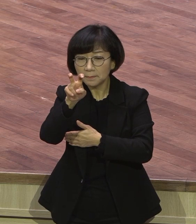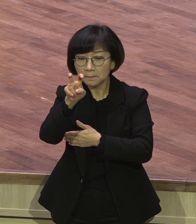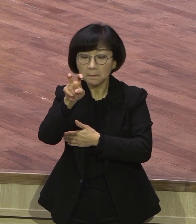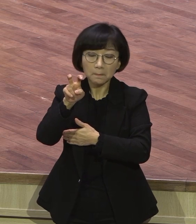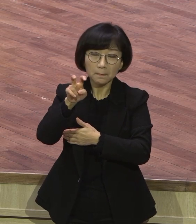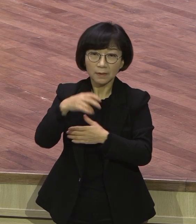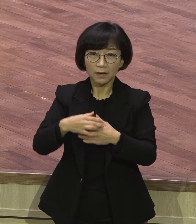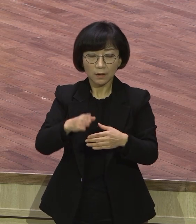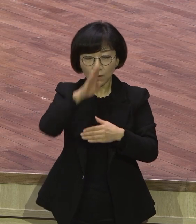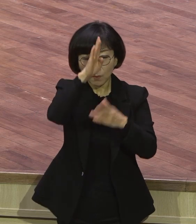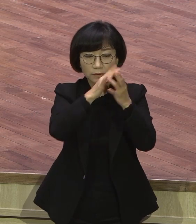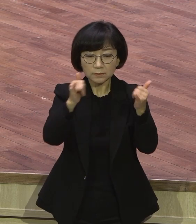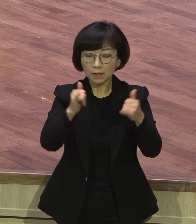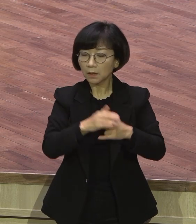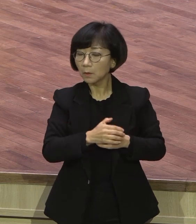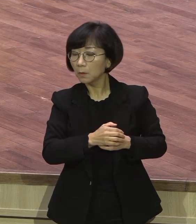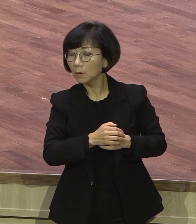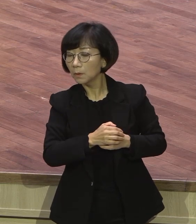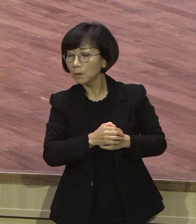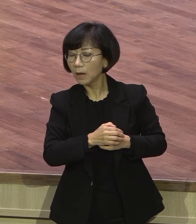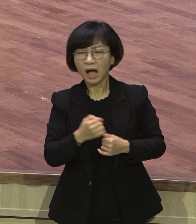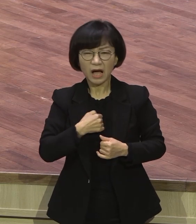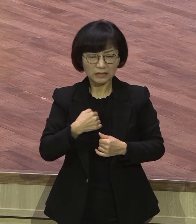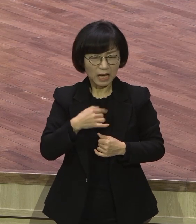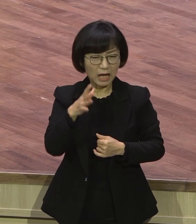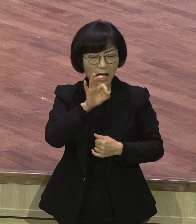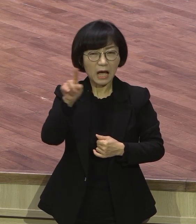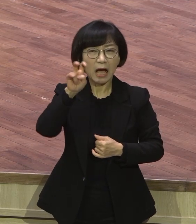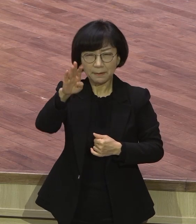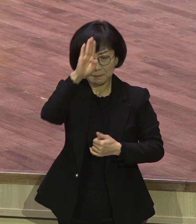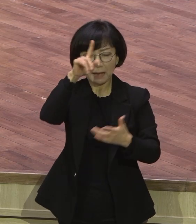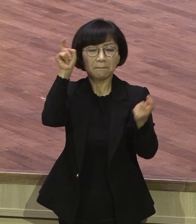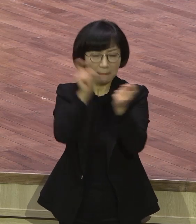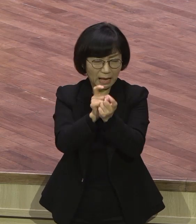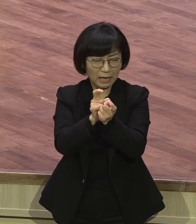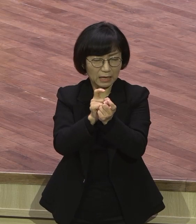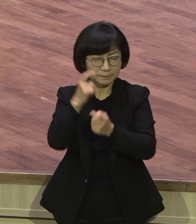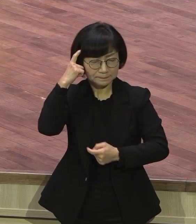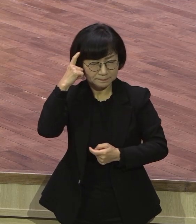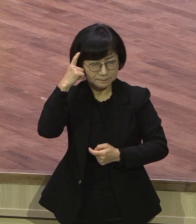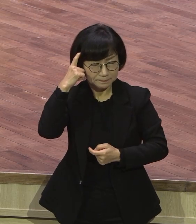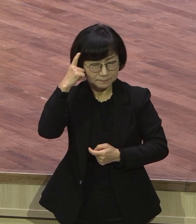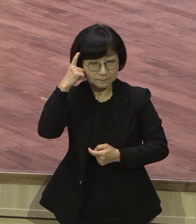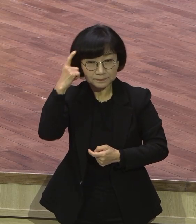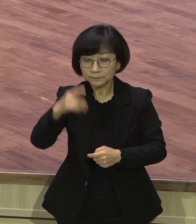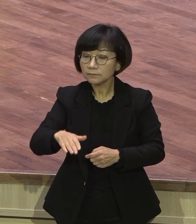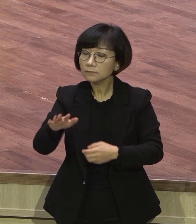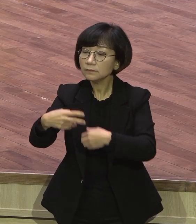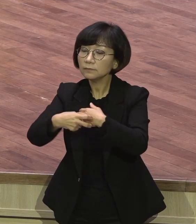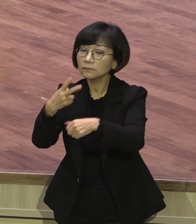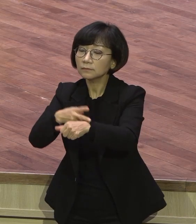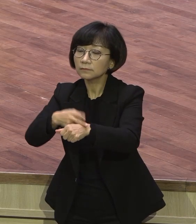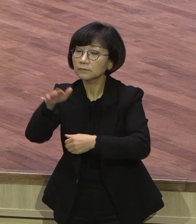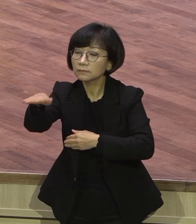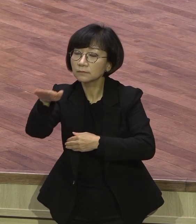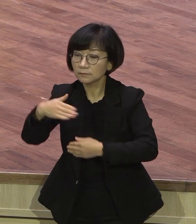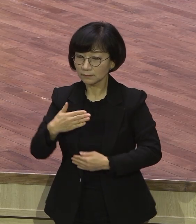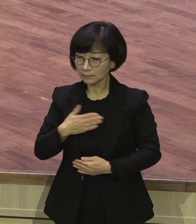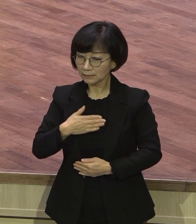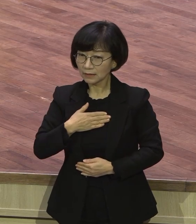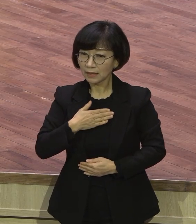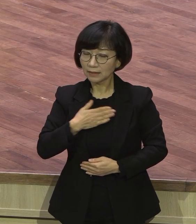본 환자가 내가 암에 걸렸구나 그렇게 생각을 하고 의사에게 물었습니다. 선생님 제가